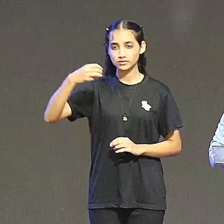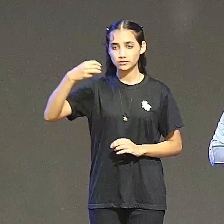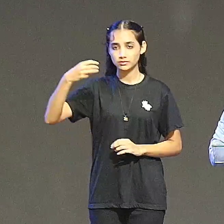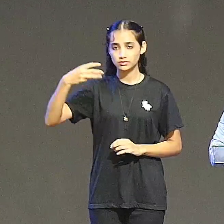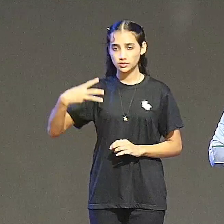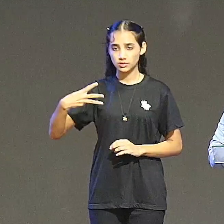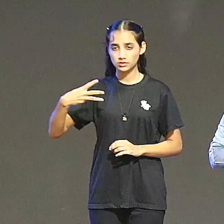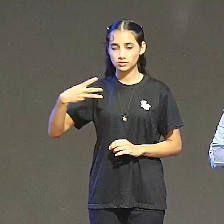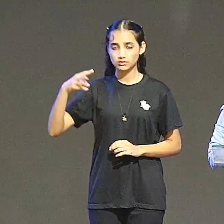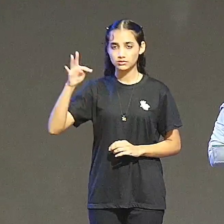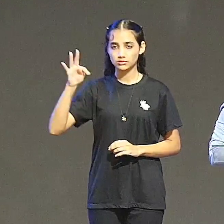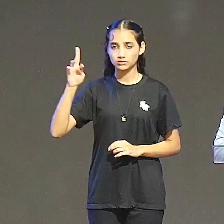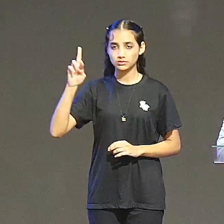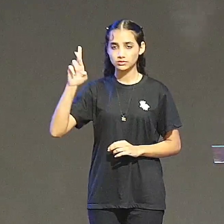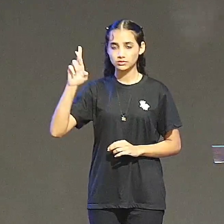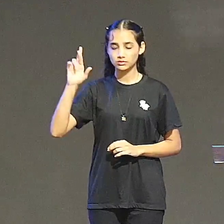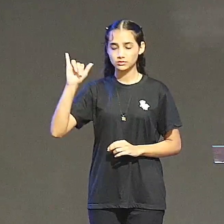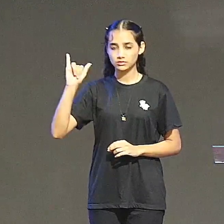de